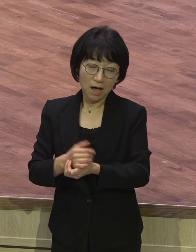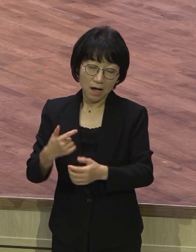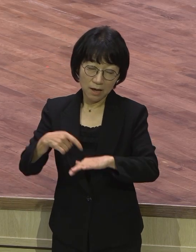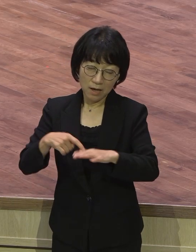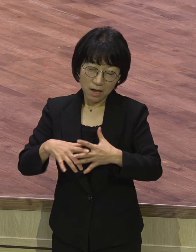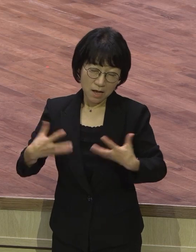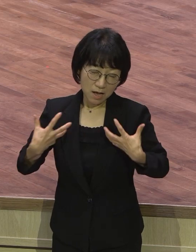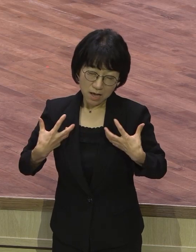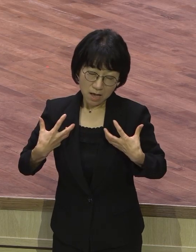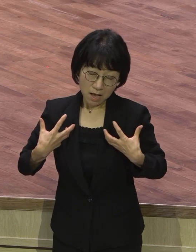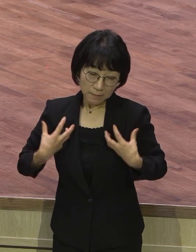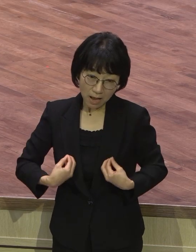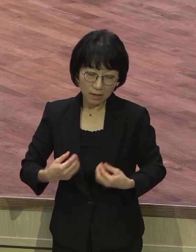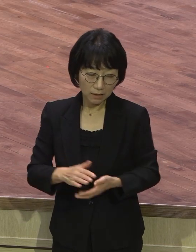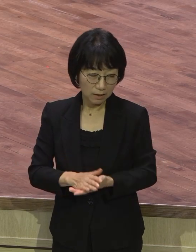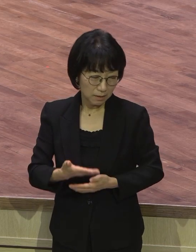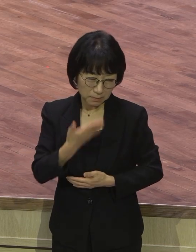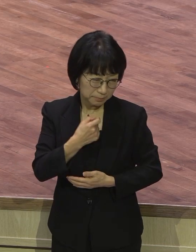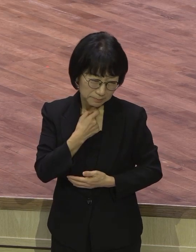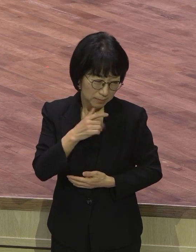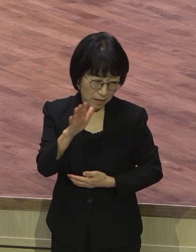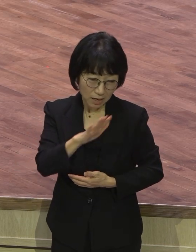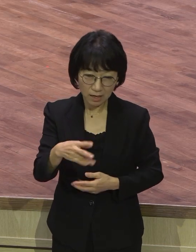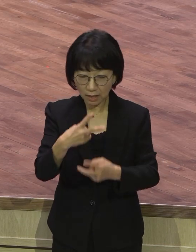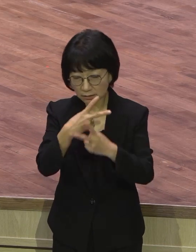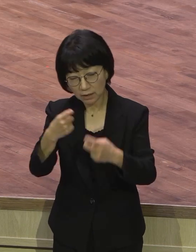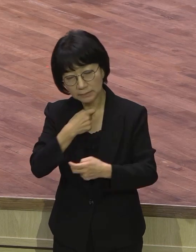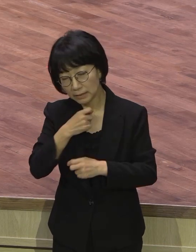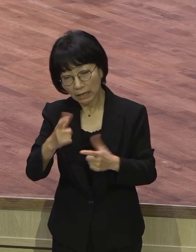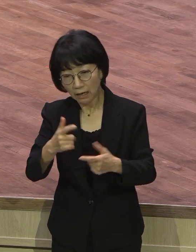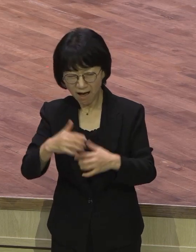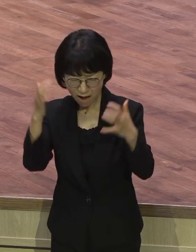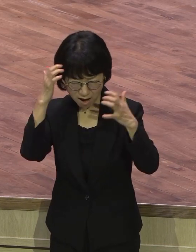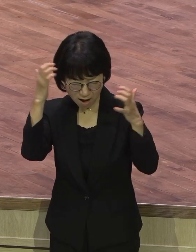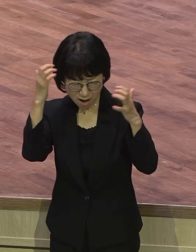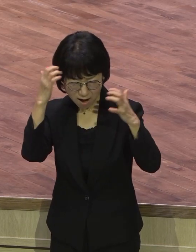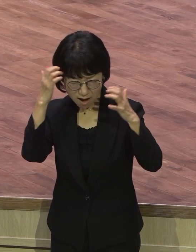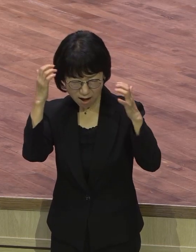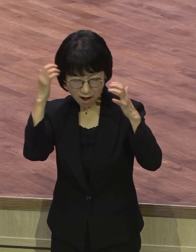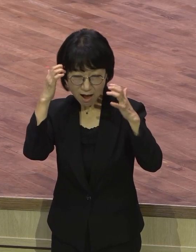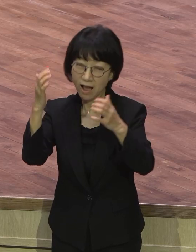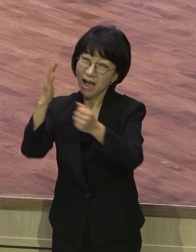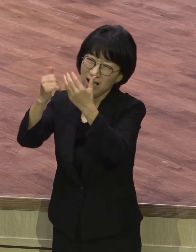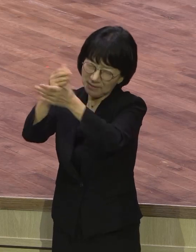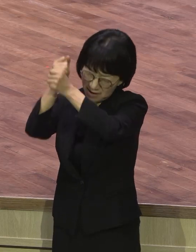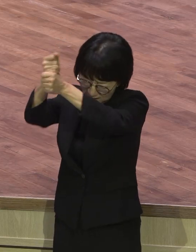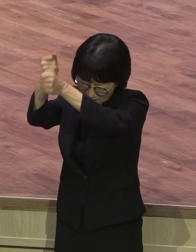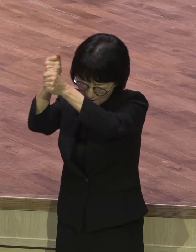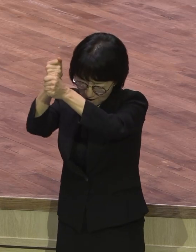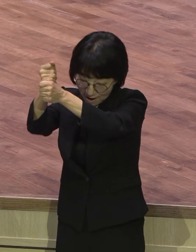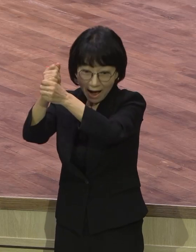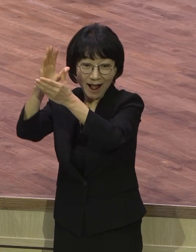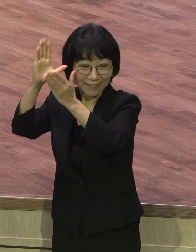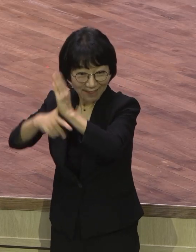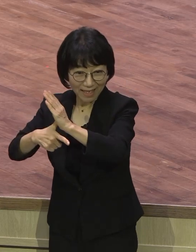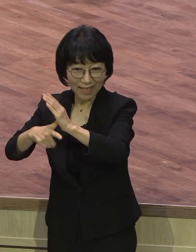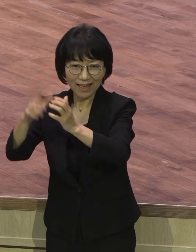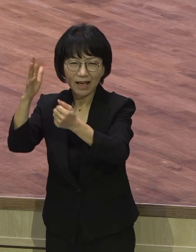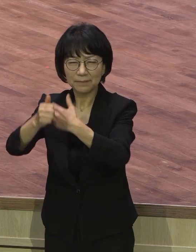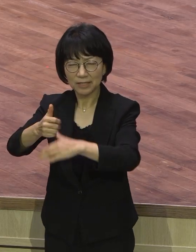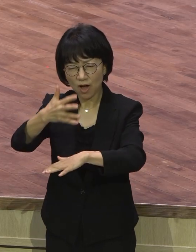꺼지는 먹고 자고 싶지도 않을 정도로 그런 고난을 당하면서 하나에게 매달렸단 말이에요. 하나님의 합리의 선을